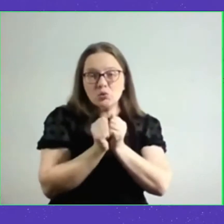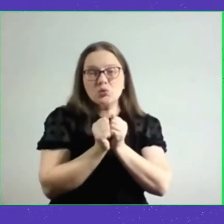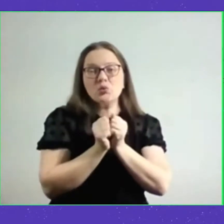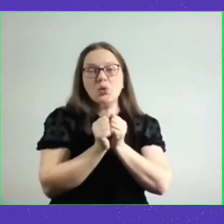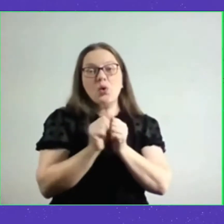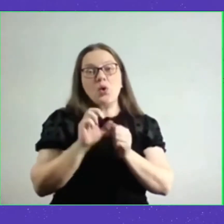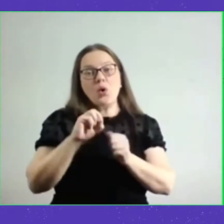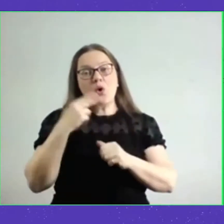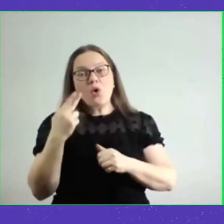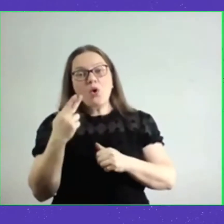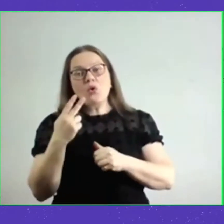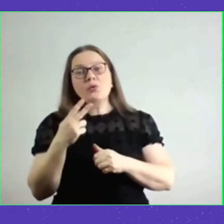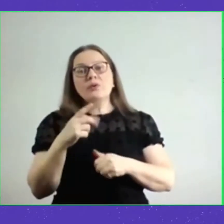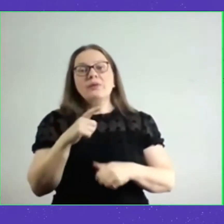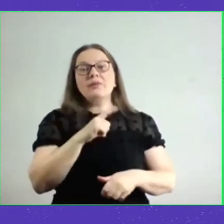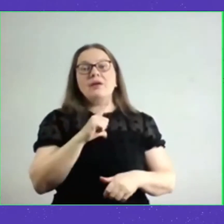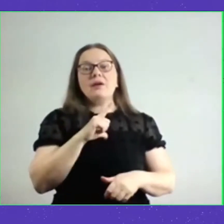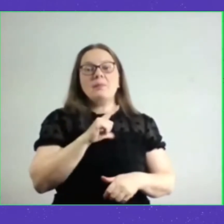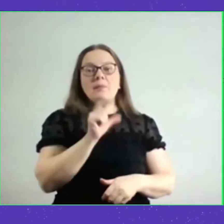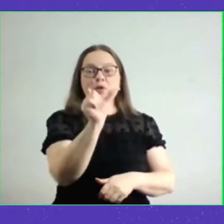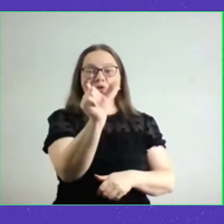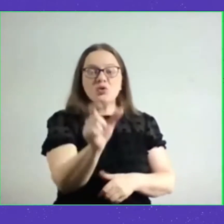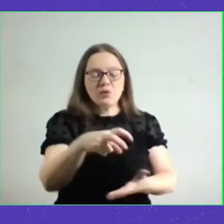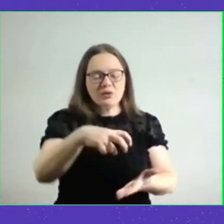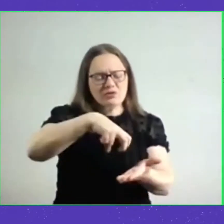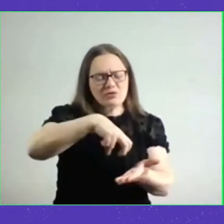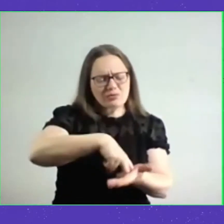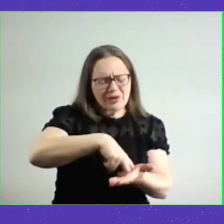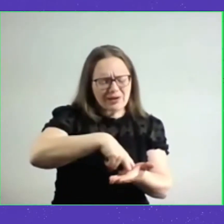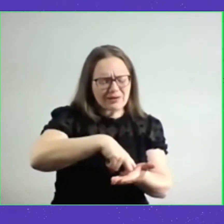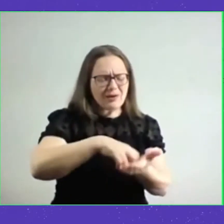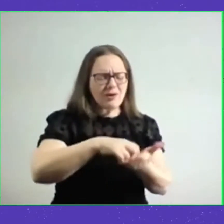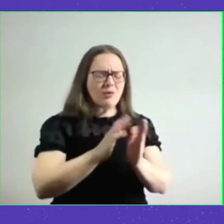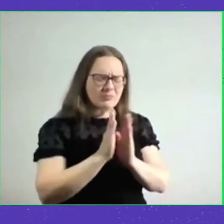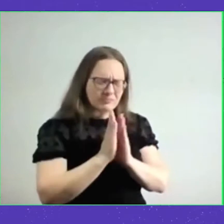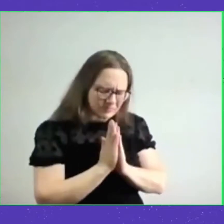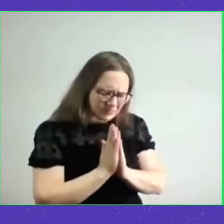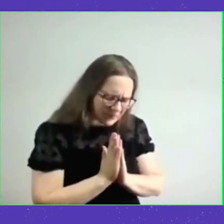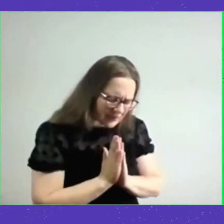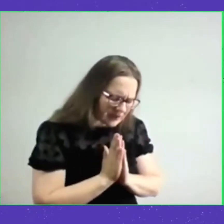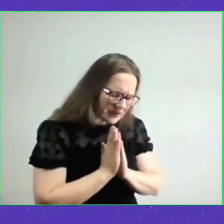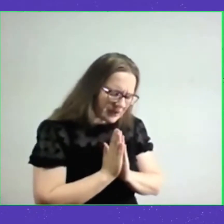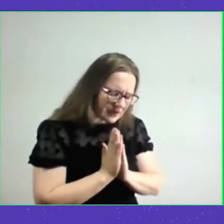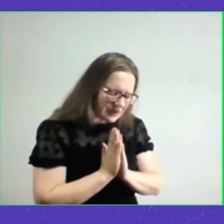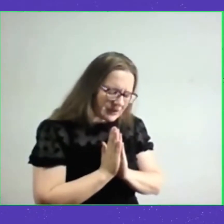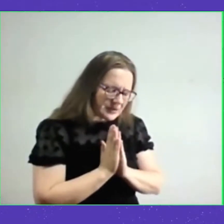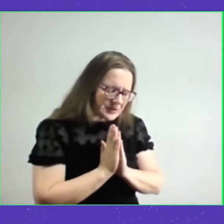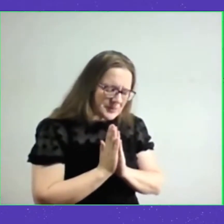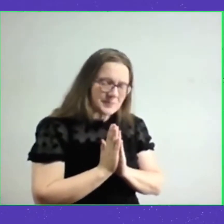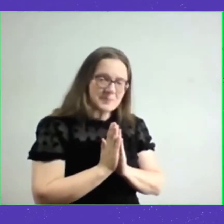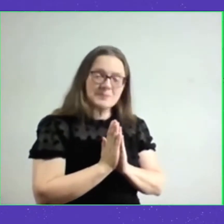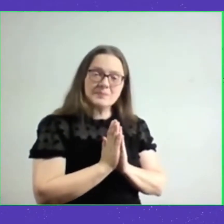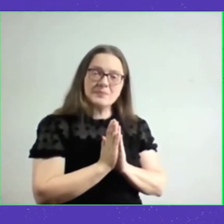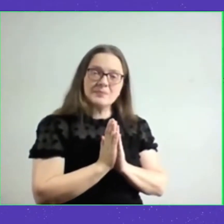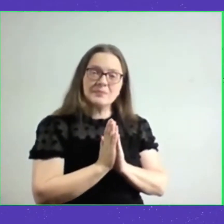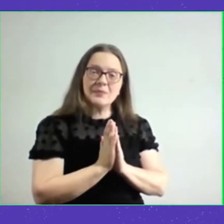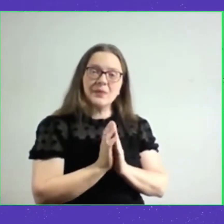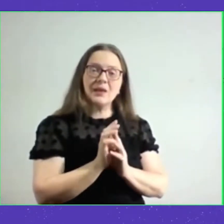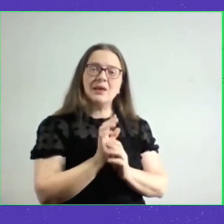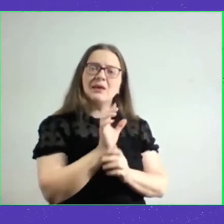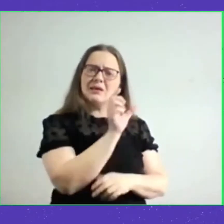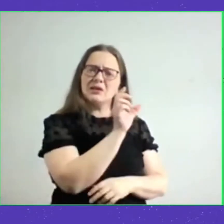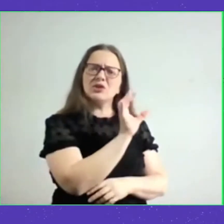Tem gente que já curva a cabeça automaticamente, espontaneamente. E quase todas as pessoas